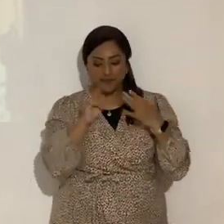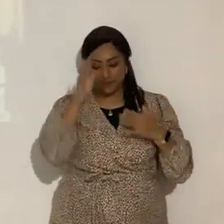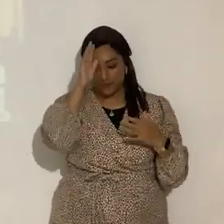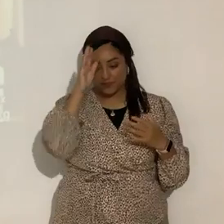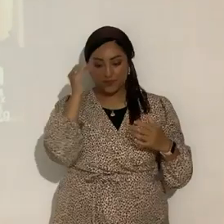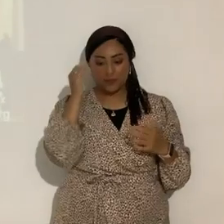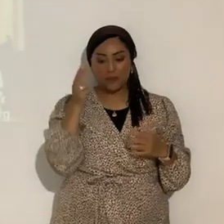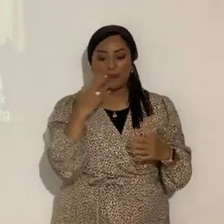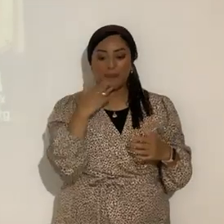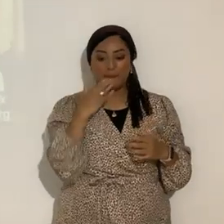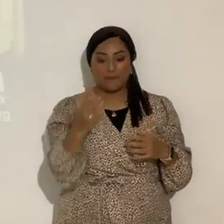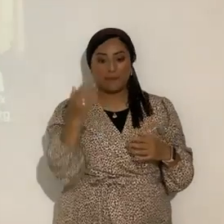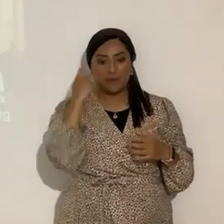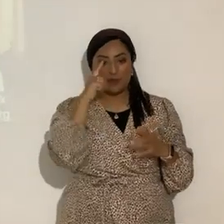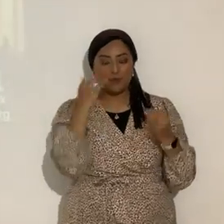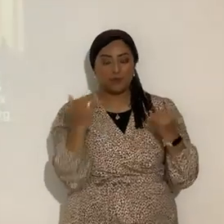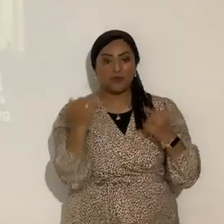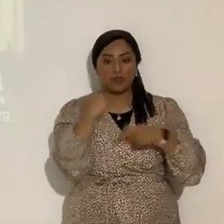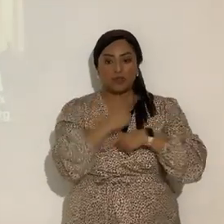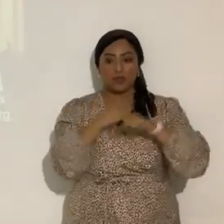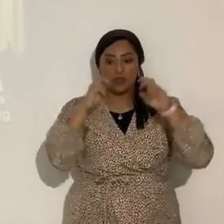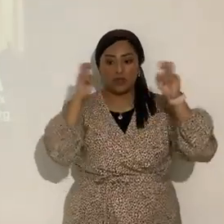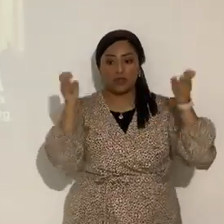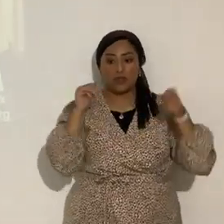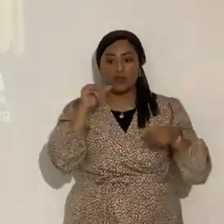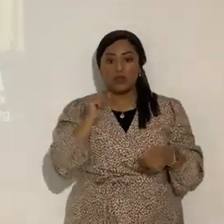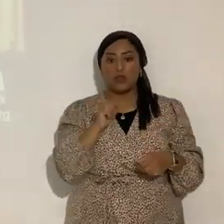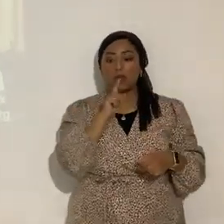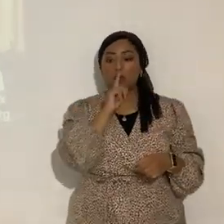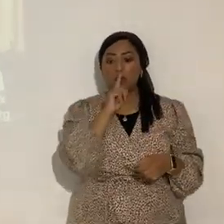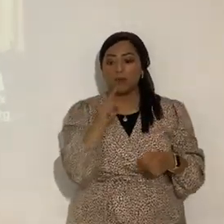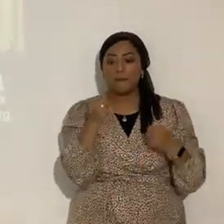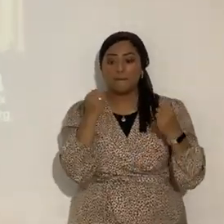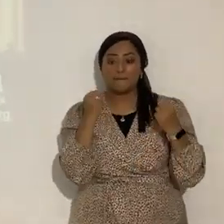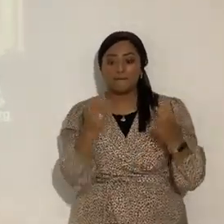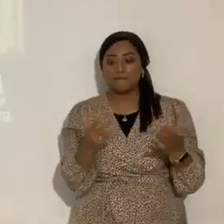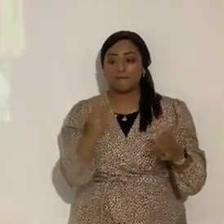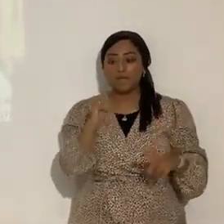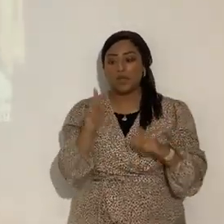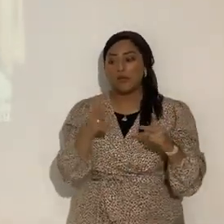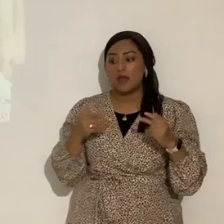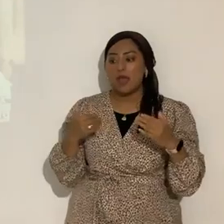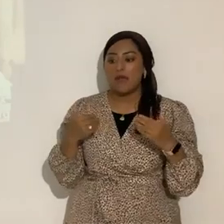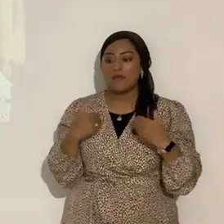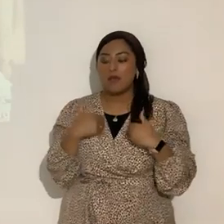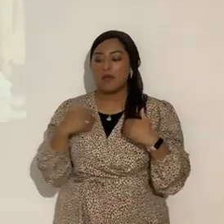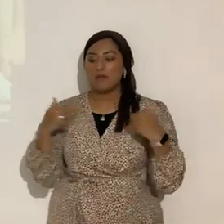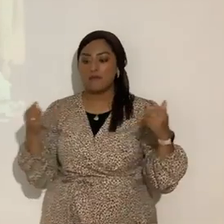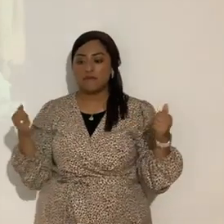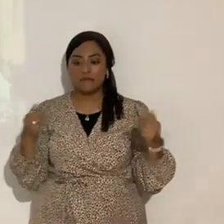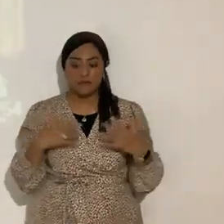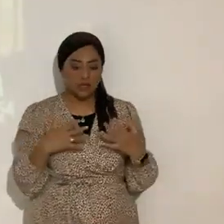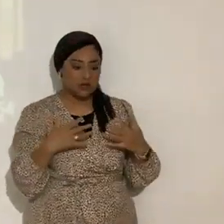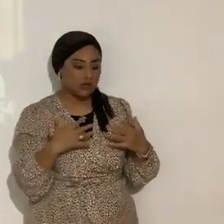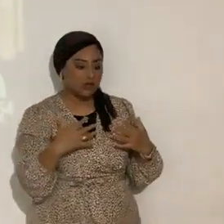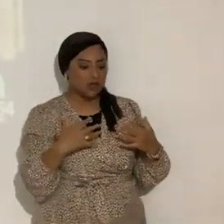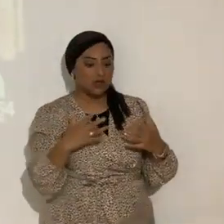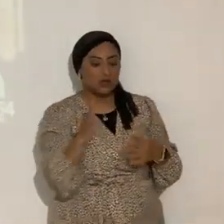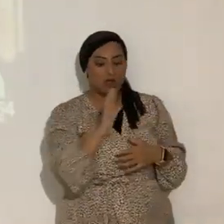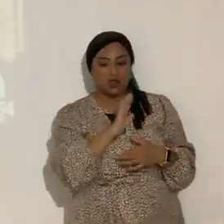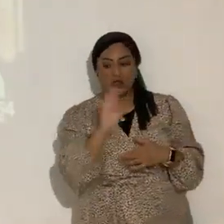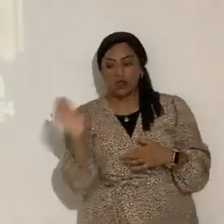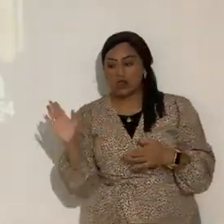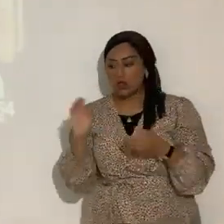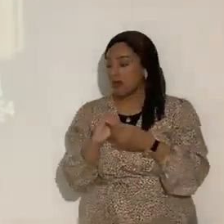Abba, te damos toda Gabá por esta administración. Ciertamente, muchos han tenido miedo a su